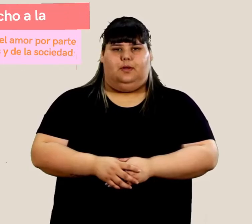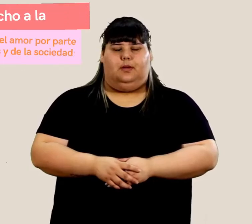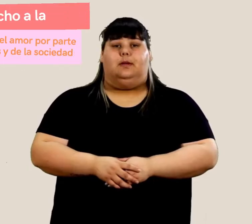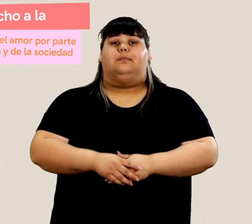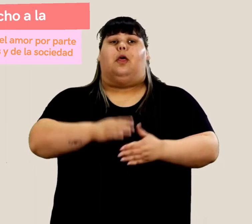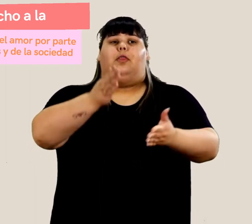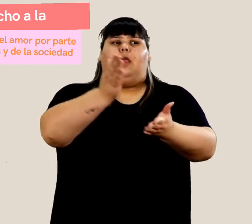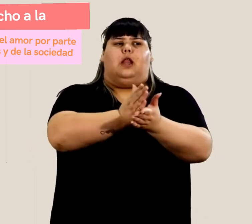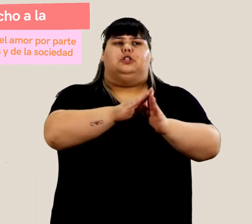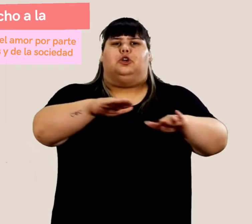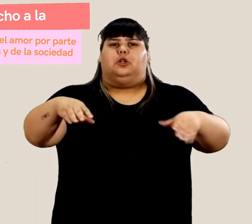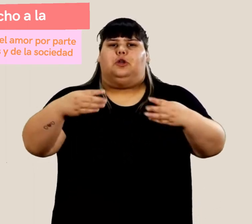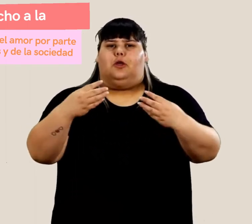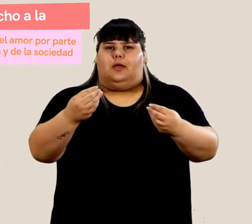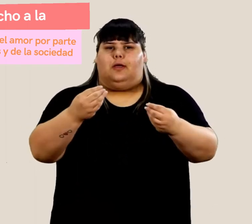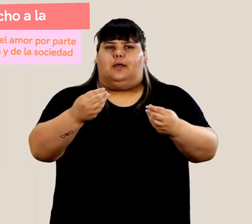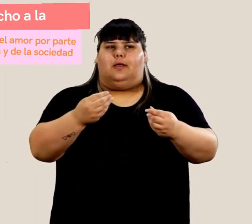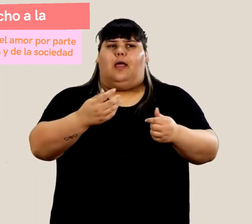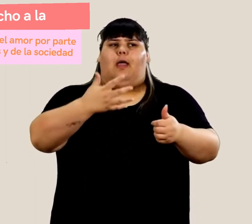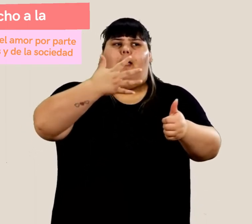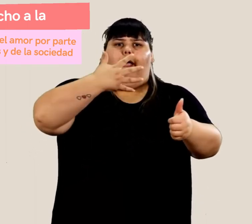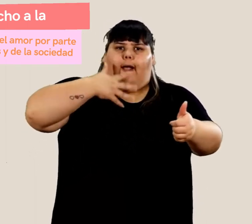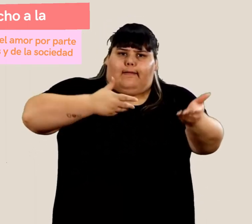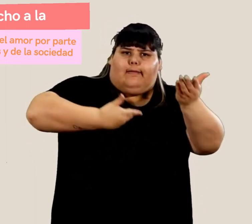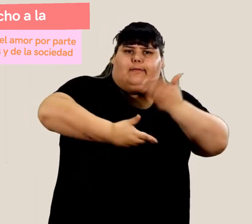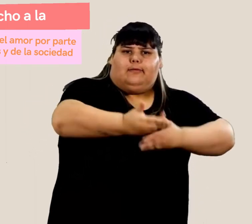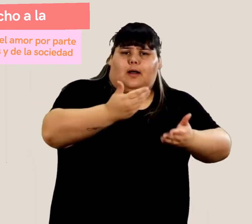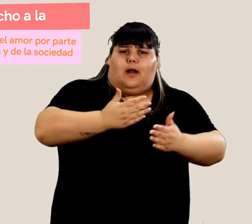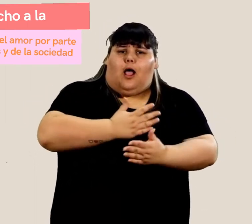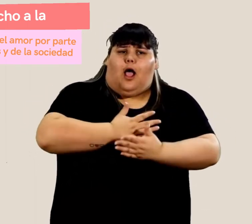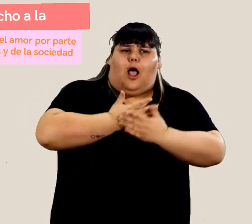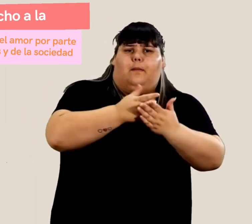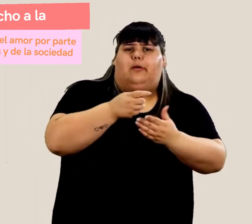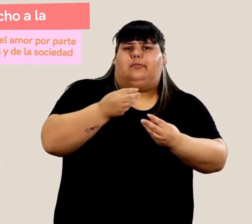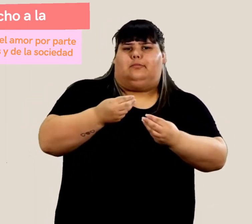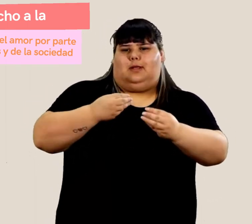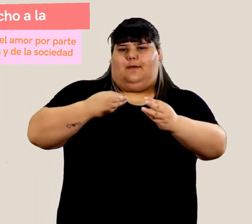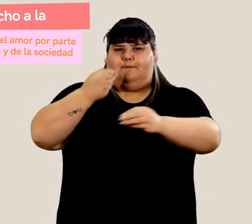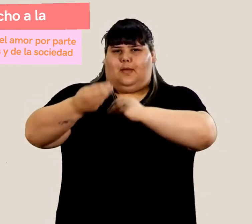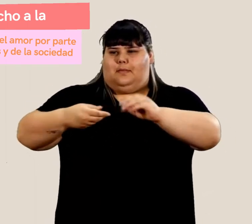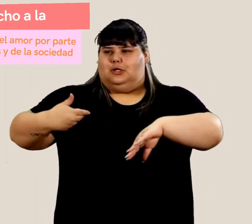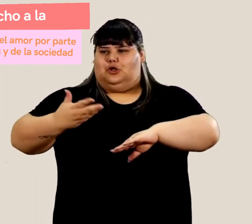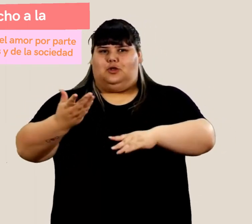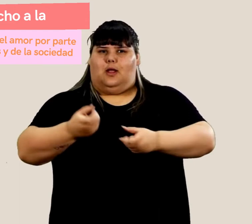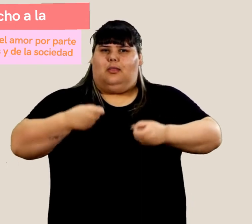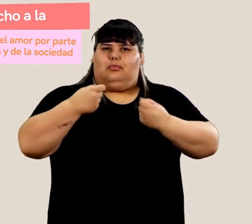derecho a comprensión, amor, por parte de las familias y de la sociedad.